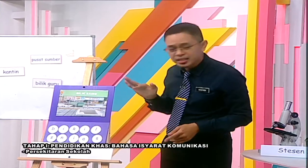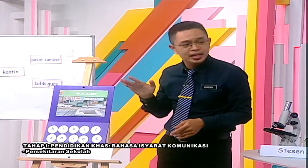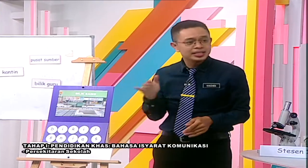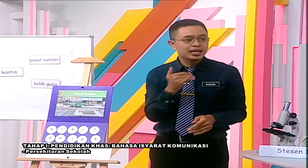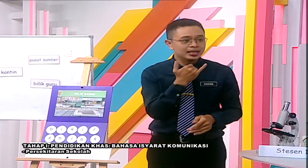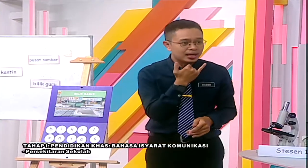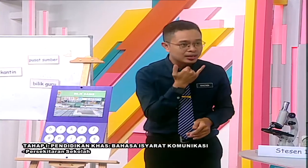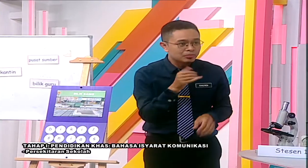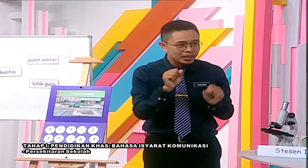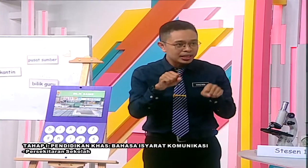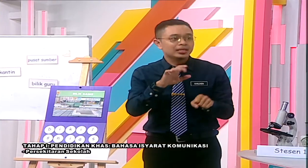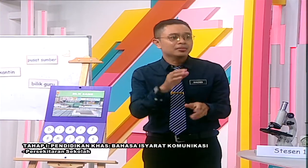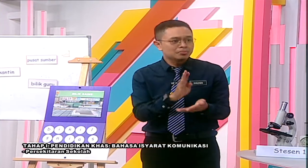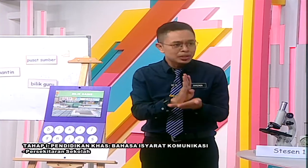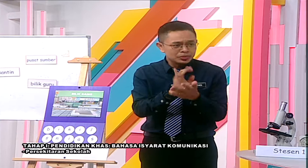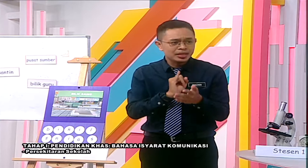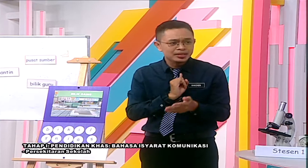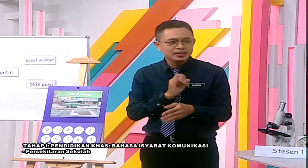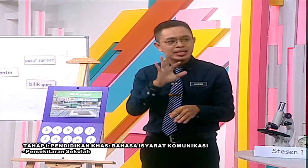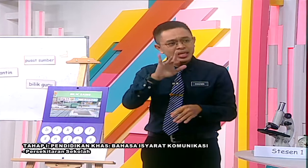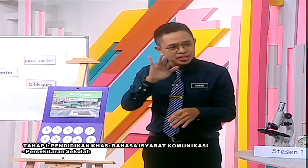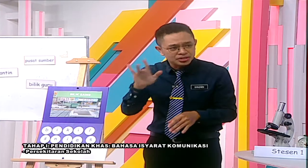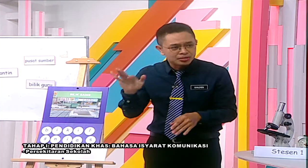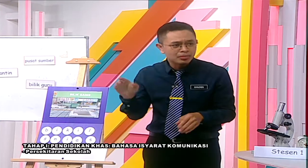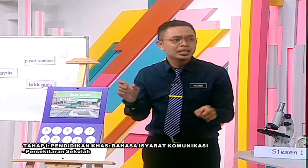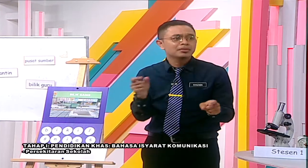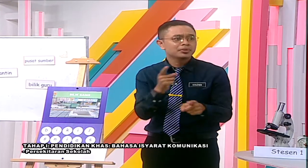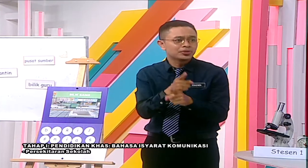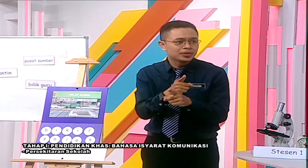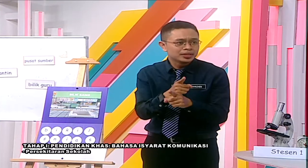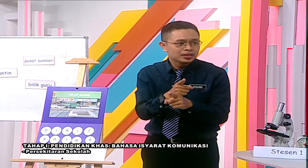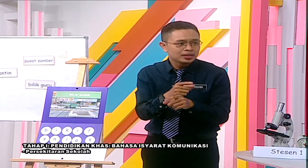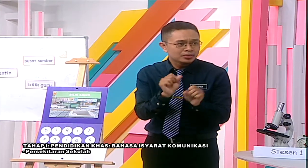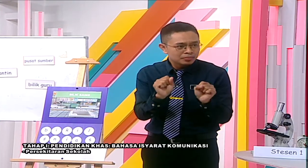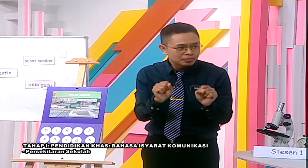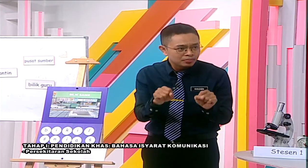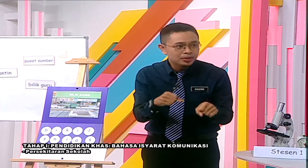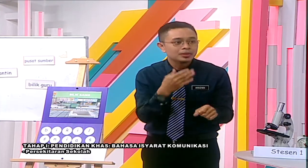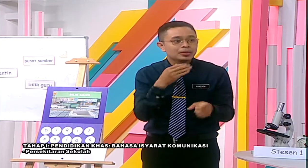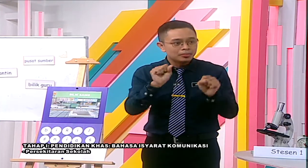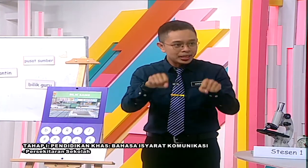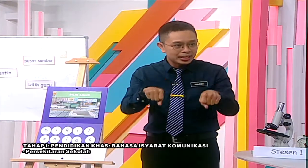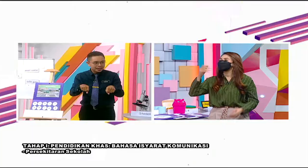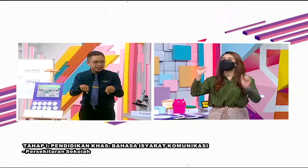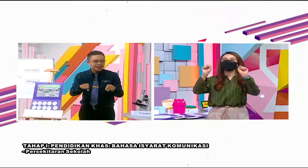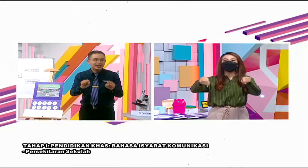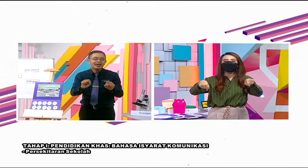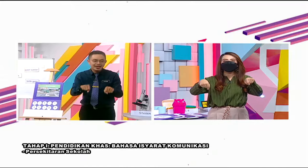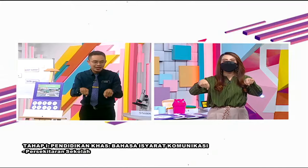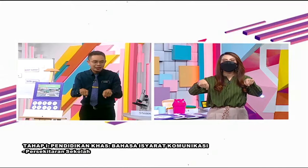ejaan ni salah. Boleh Kak Eli bantu saya eja bagi betul? Boleh saya, cikgu? Boleh. Boleh.